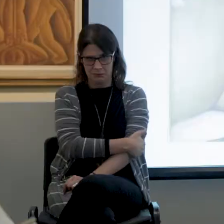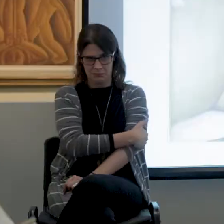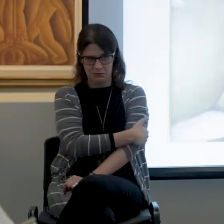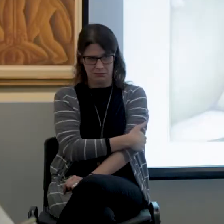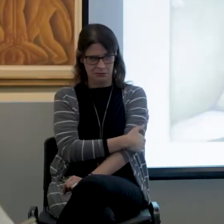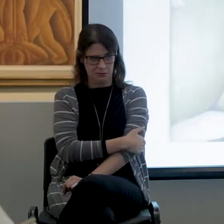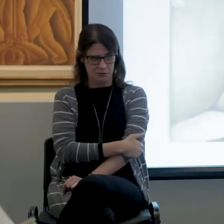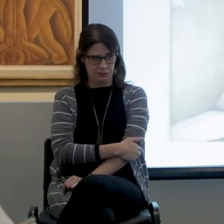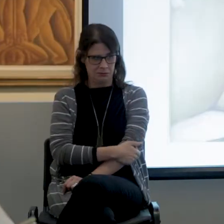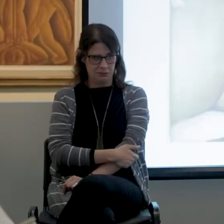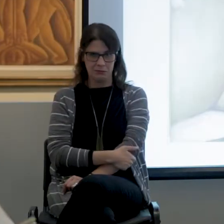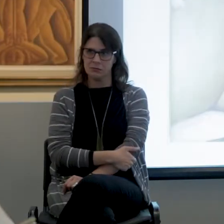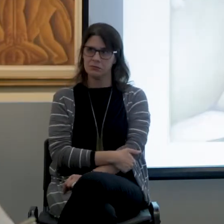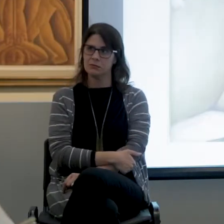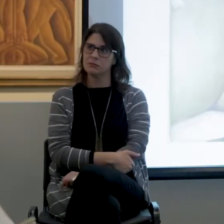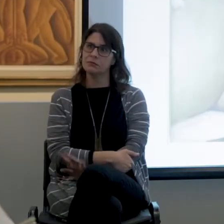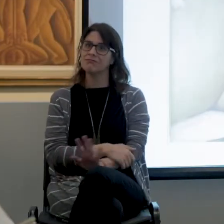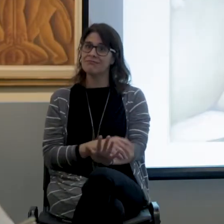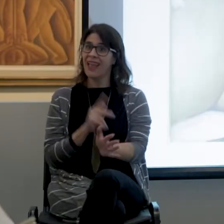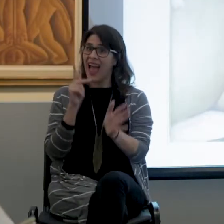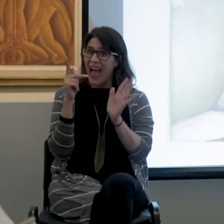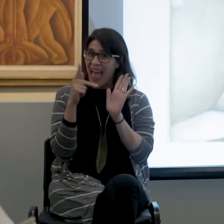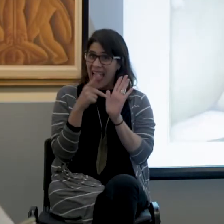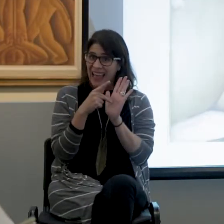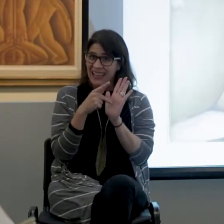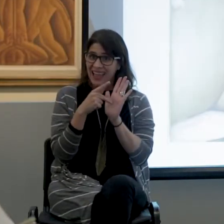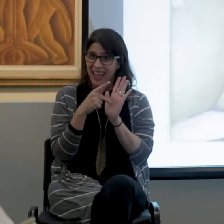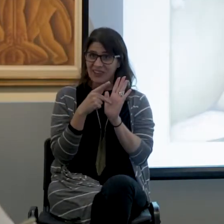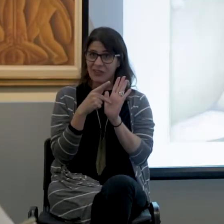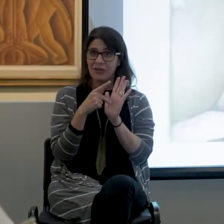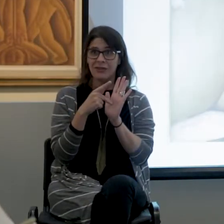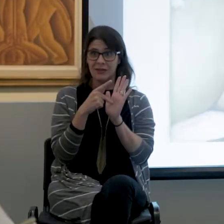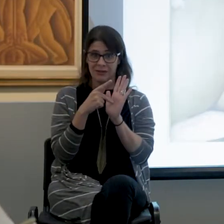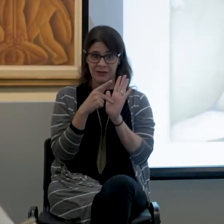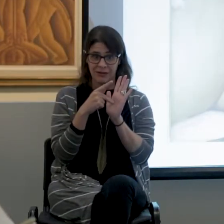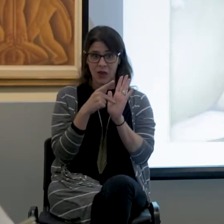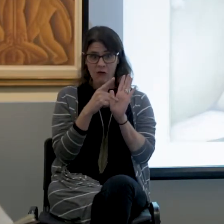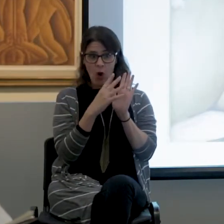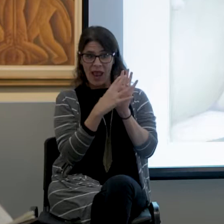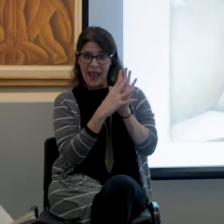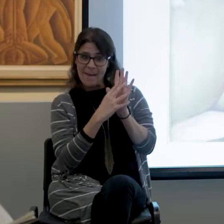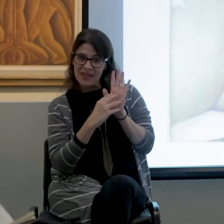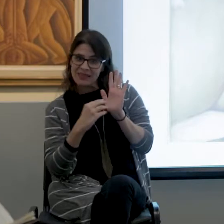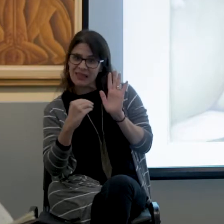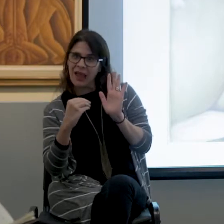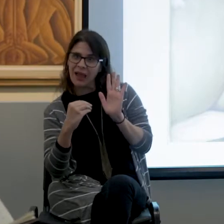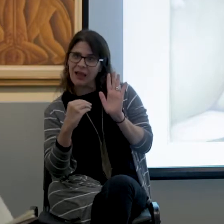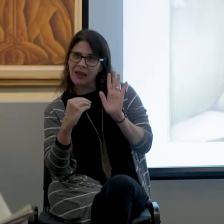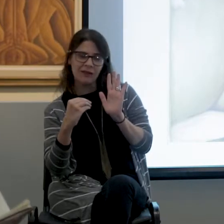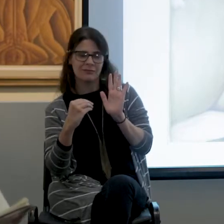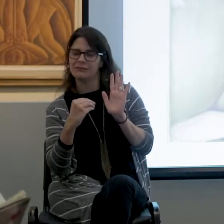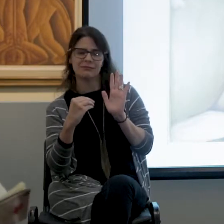A realidade não é algo que se imita da natureza. Ela se constrói no quadro.